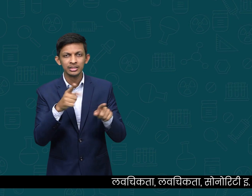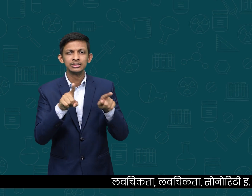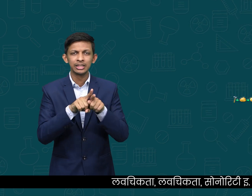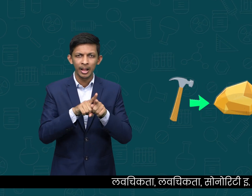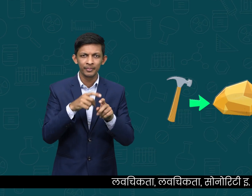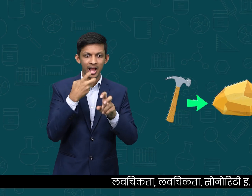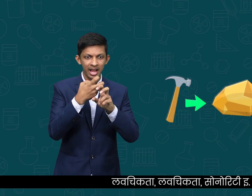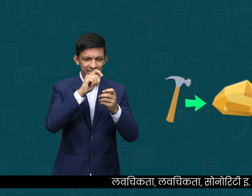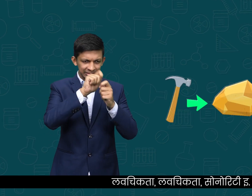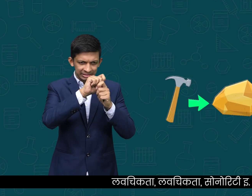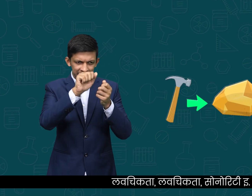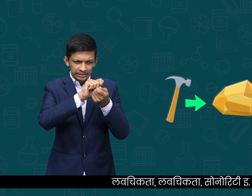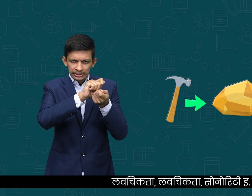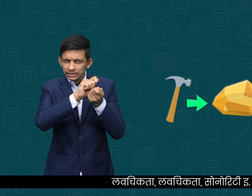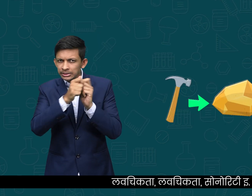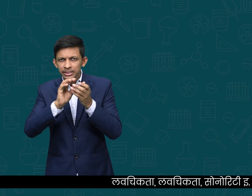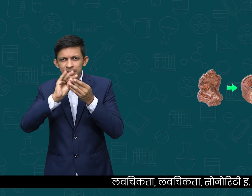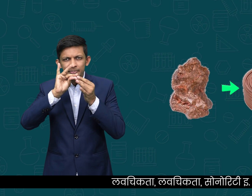इत्यादी.